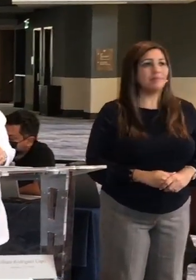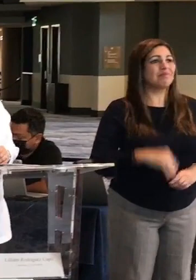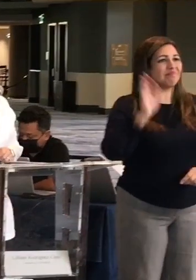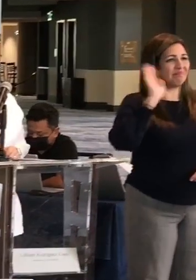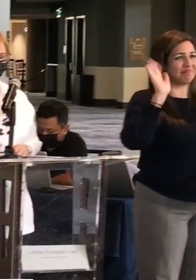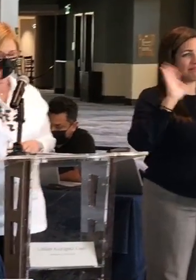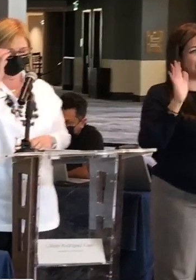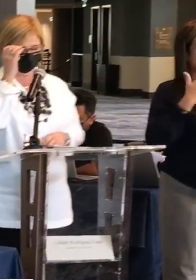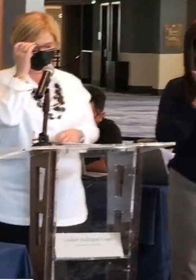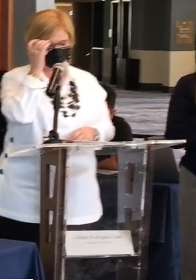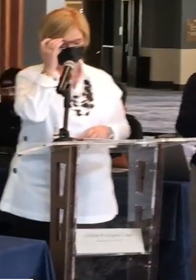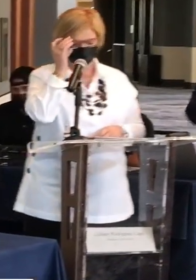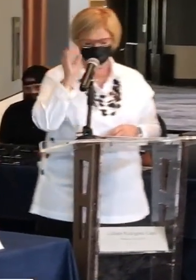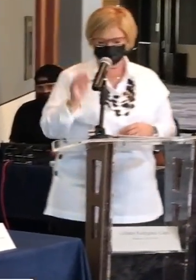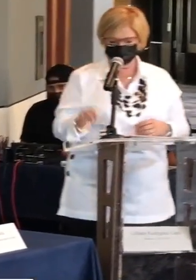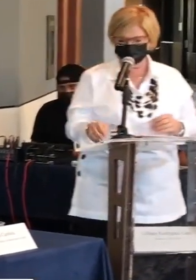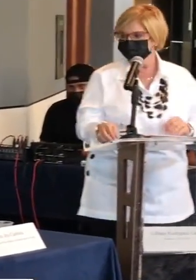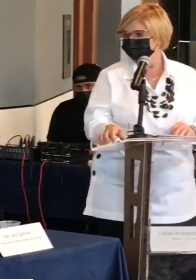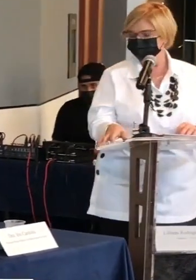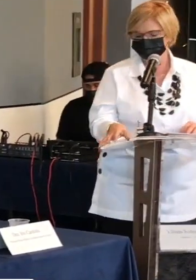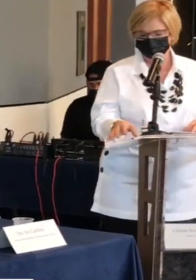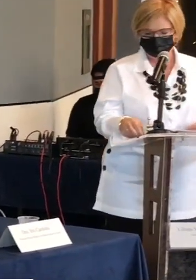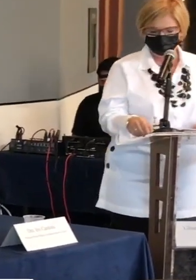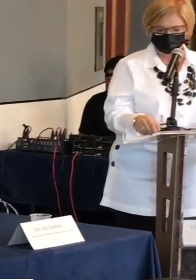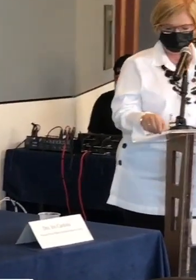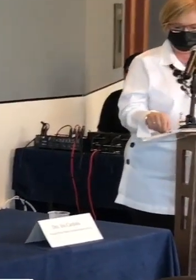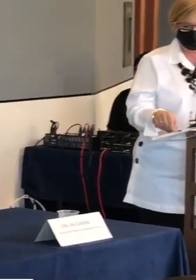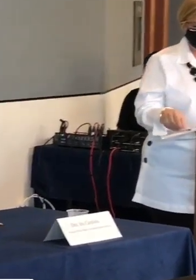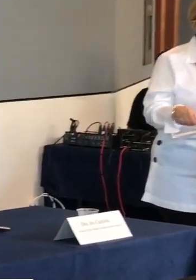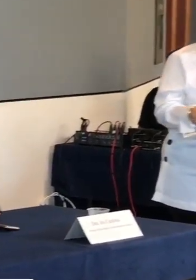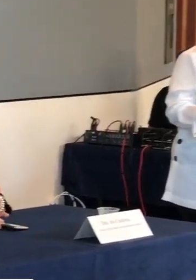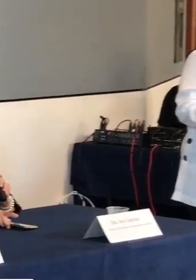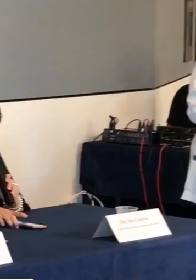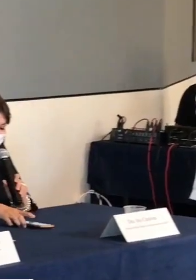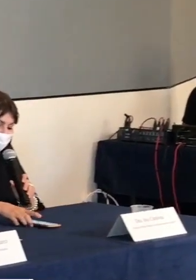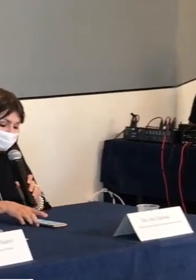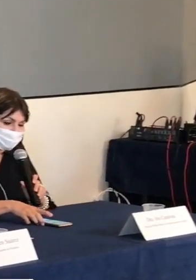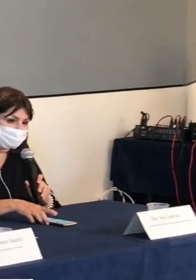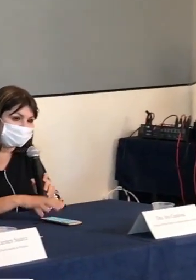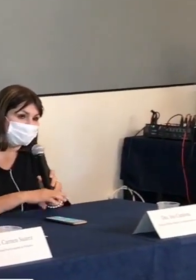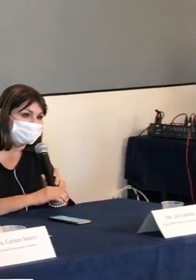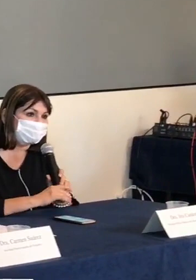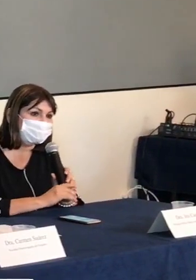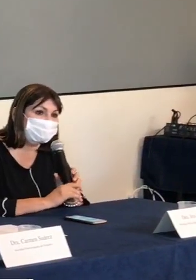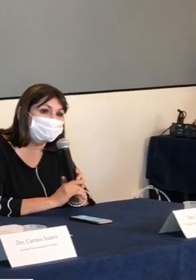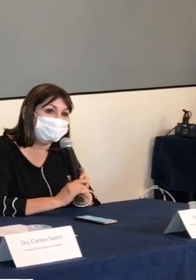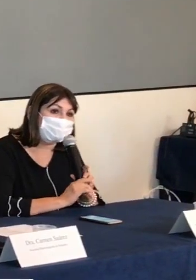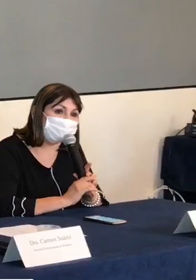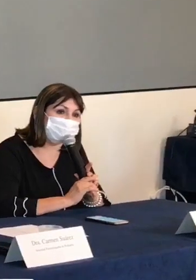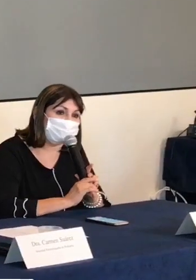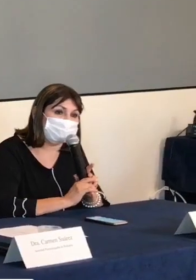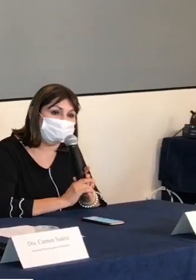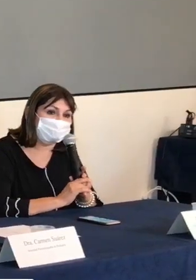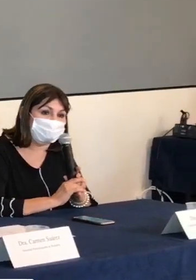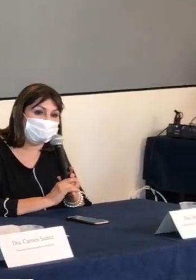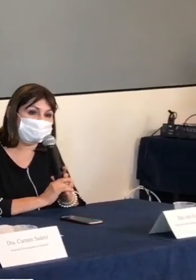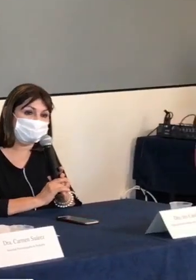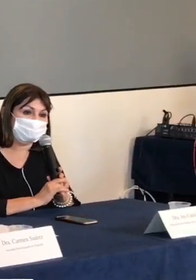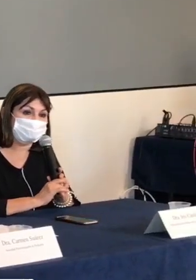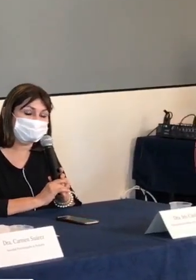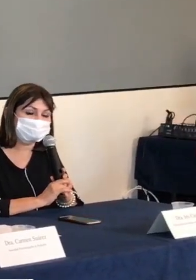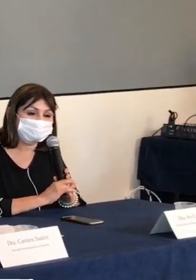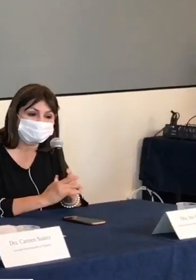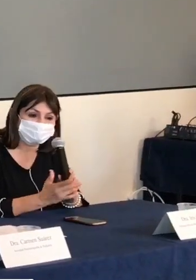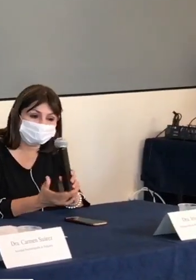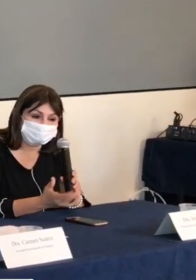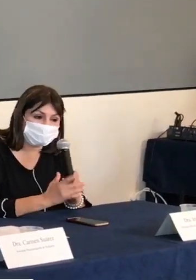Buenos días a todos. Y gracias por los que atendieron a nuestra invitación. En el marco de la